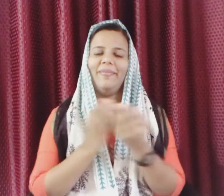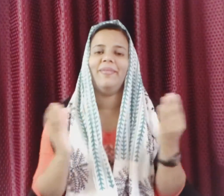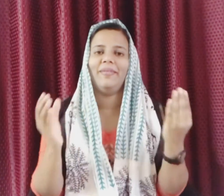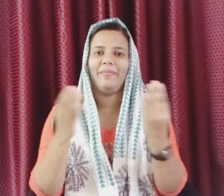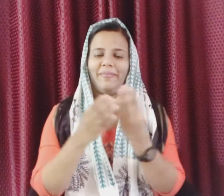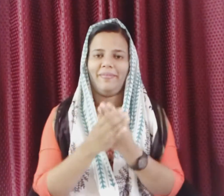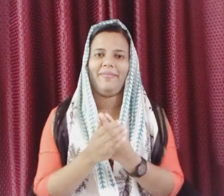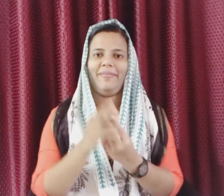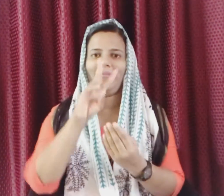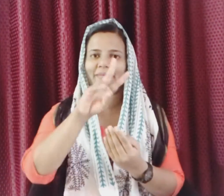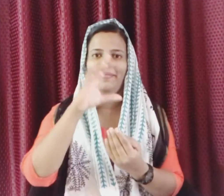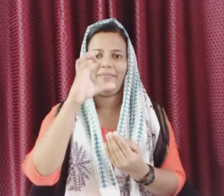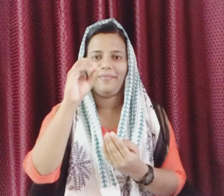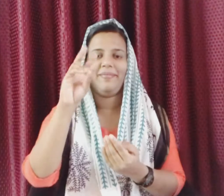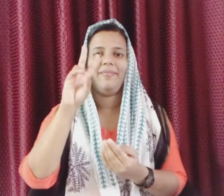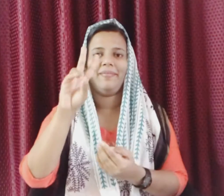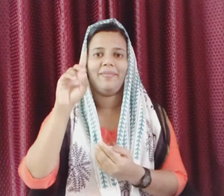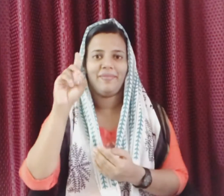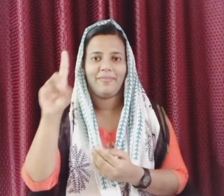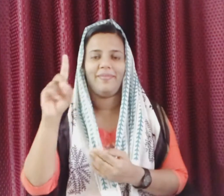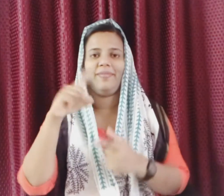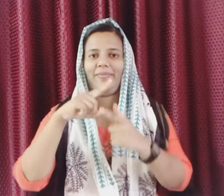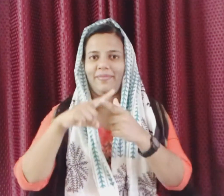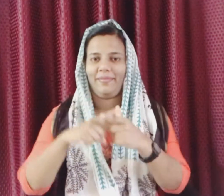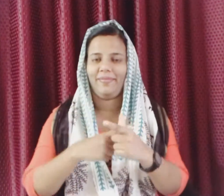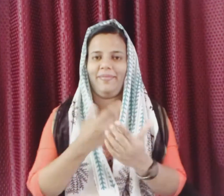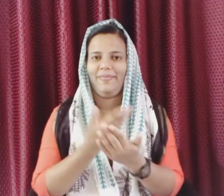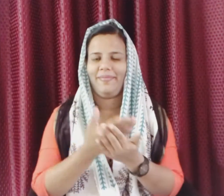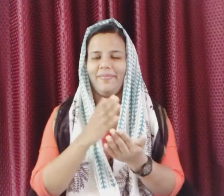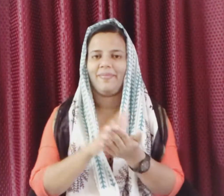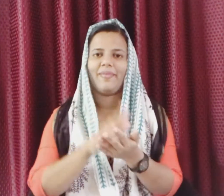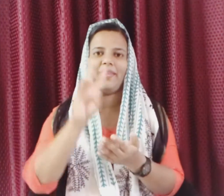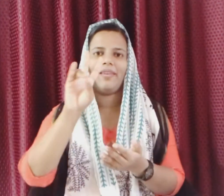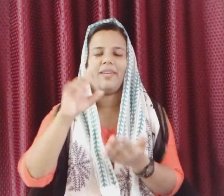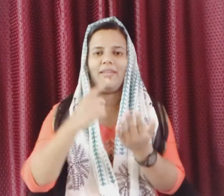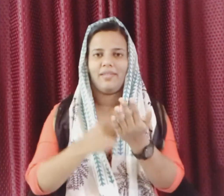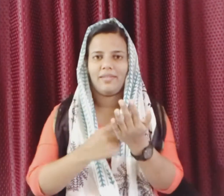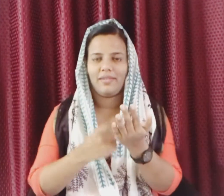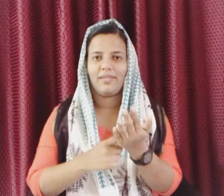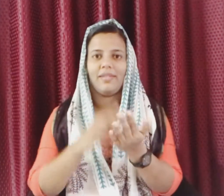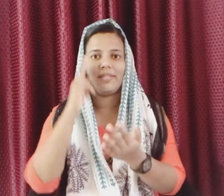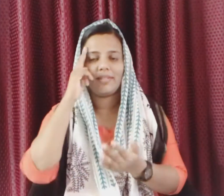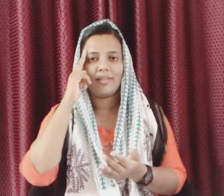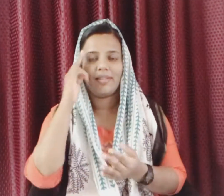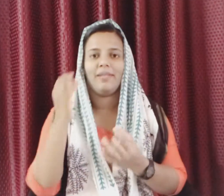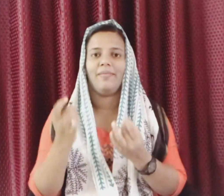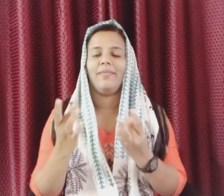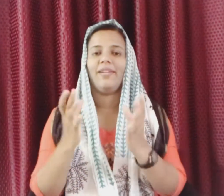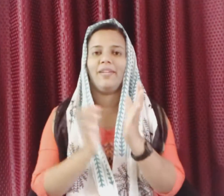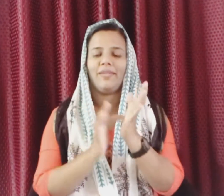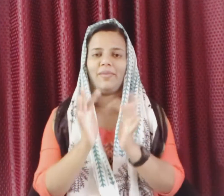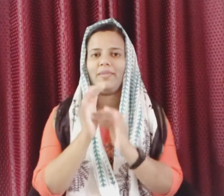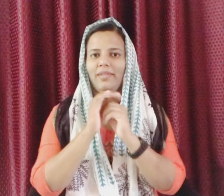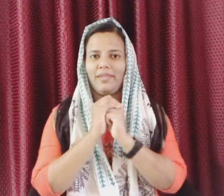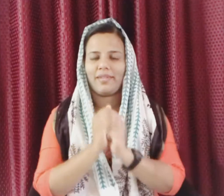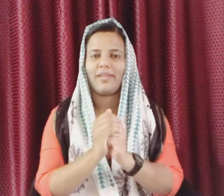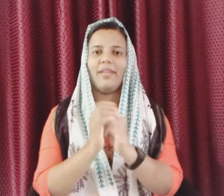വാഴ്ത്തപ്പെടുമാറാകട്ടെ. പ്രിയപ്പെട്ട ദൈവമക്കളെ, നമുക്കൊരുമിച്ച് 2021 ജനുവരി മാസം 2 ശനിയാഴ്ച പ്രഭാതത്തിൽ കർത്താവിനെ